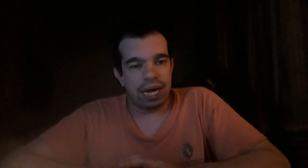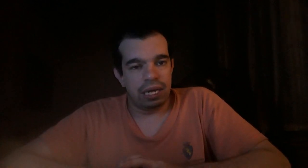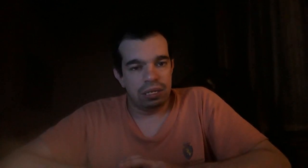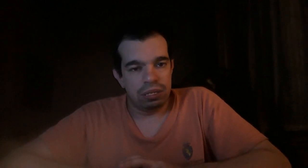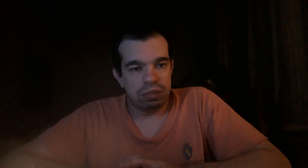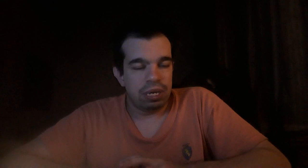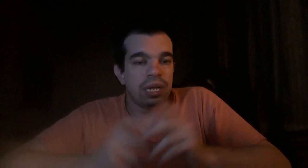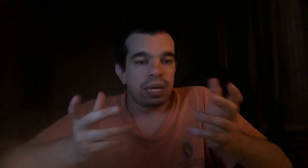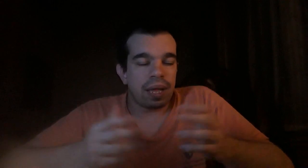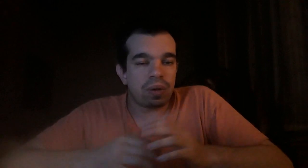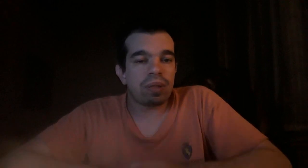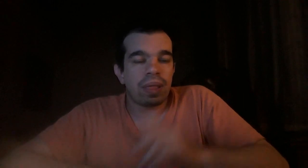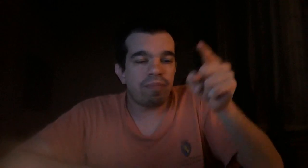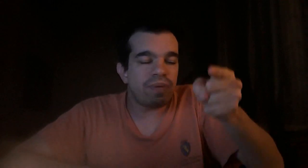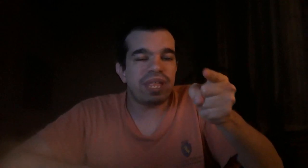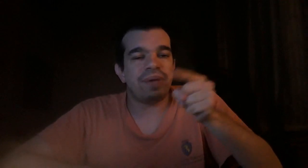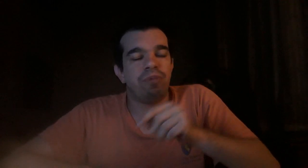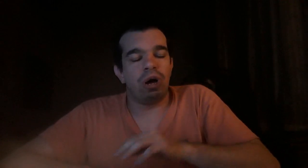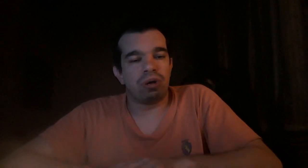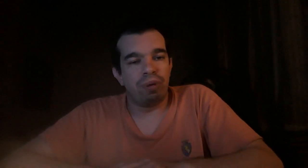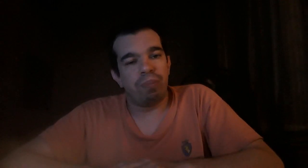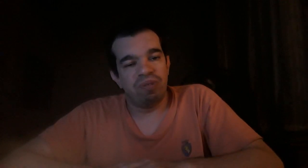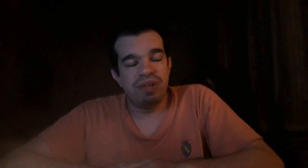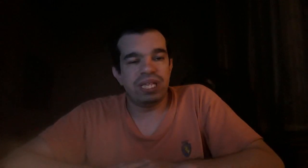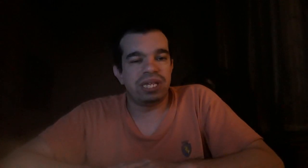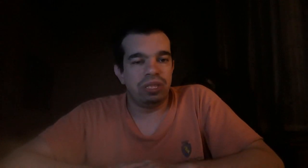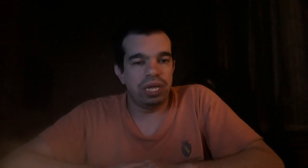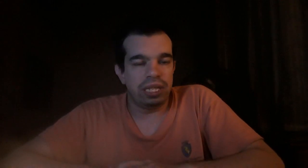scale. Voglio vedere voi come poi vi sentite.